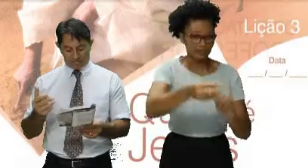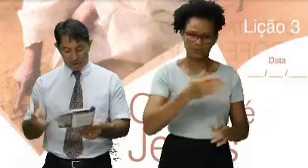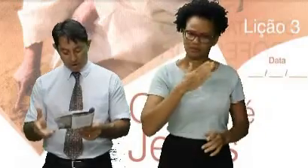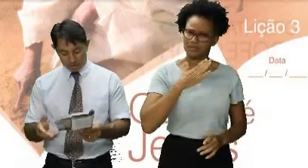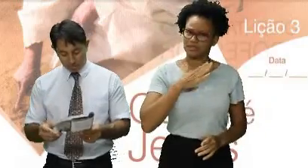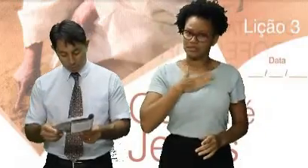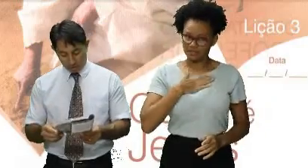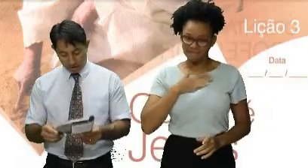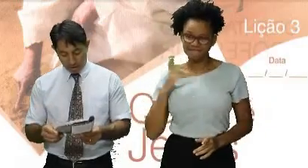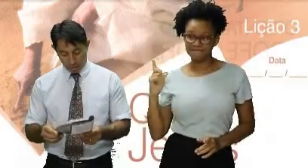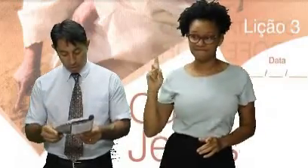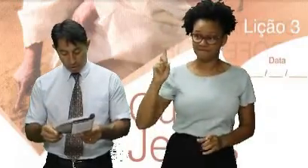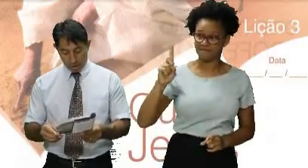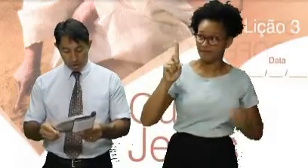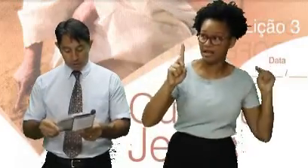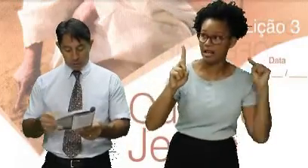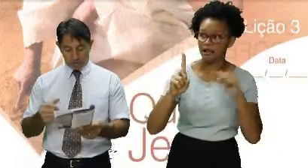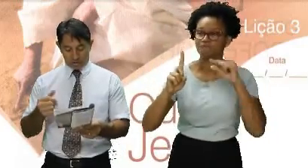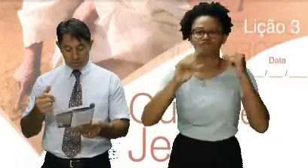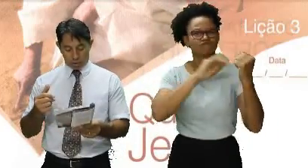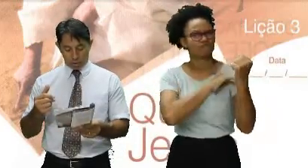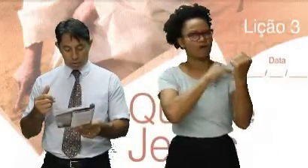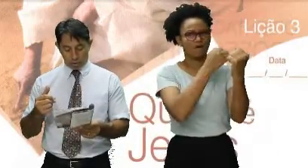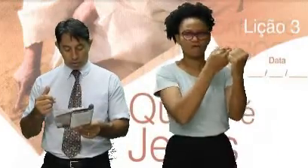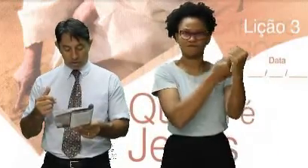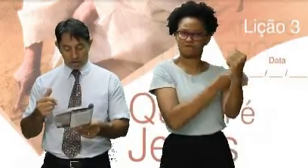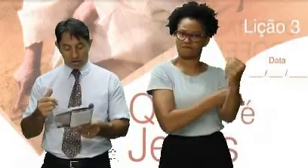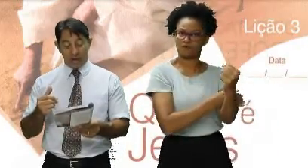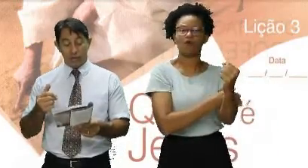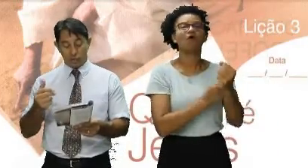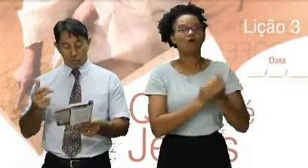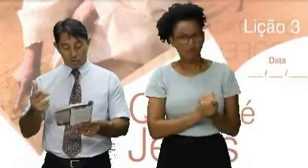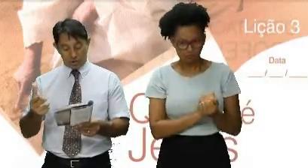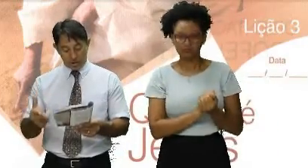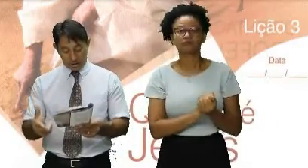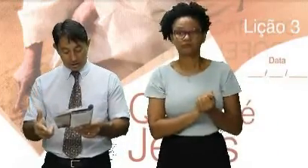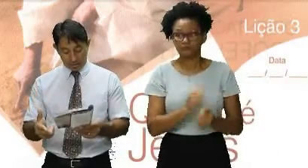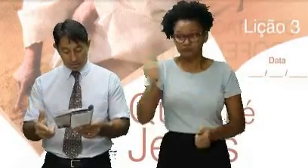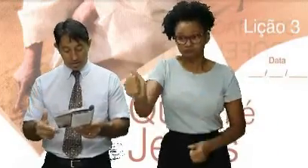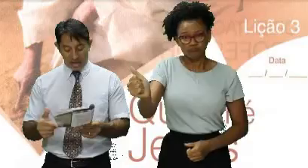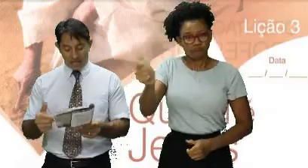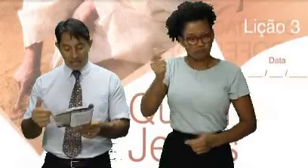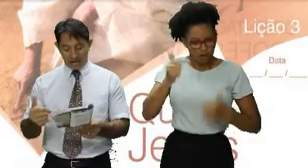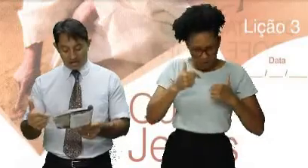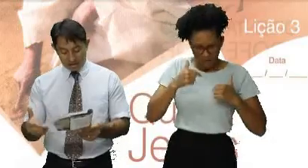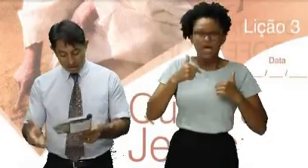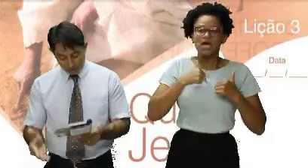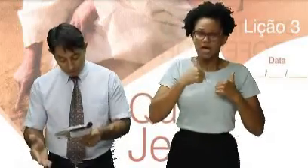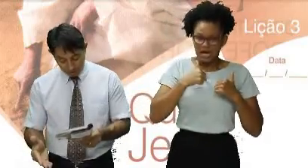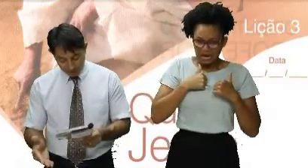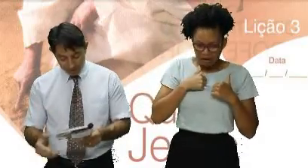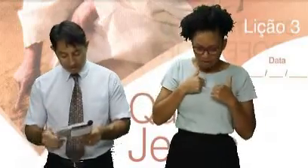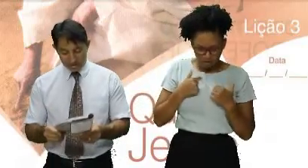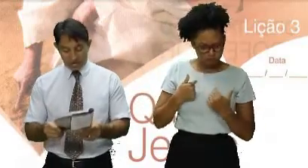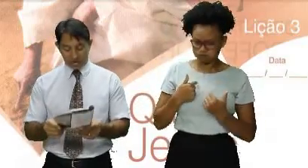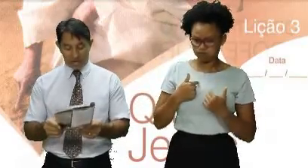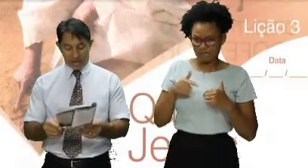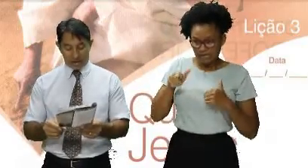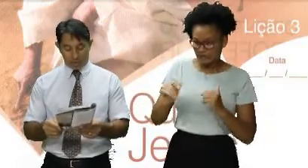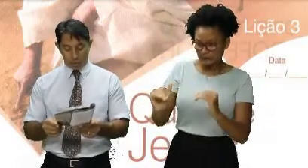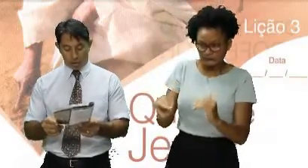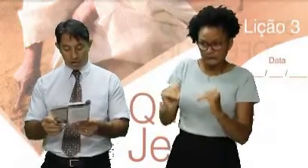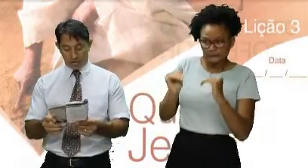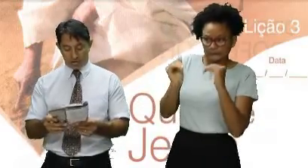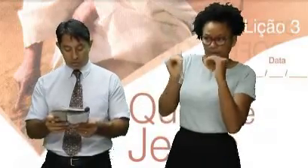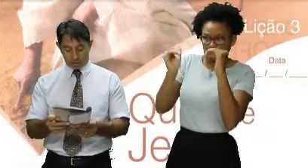mais forte do que eu, de que não sou digno, e abaixando-me, desatar